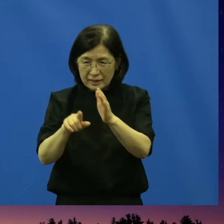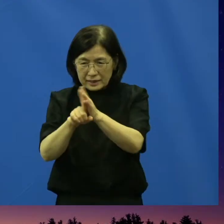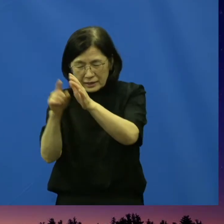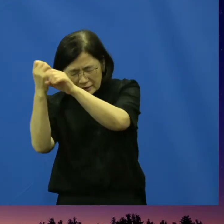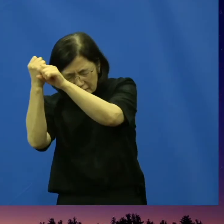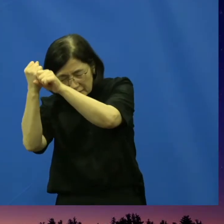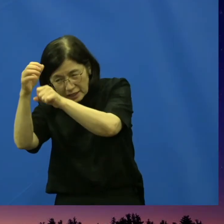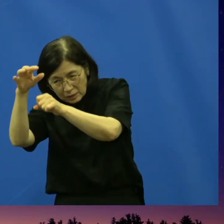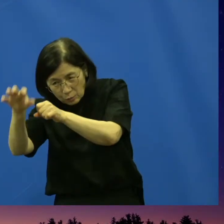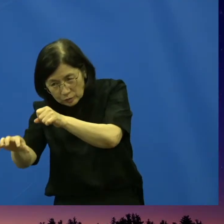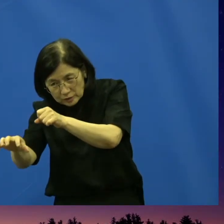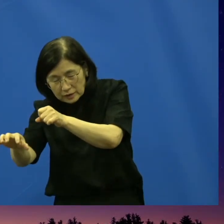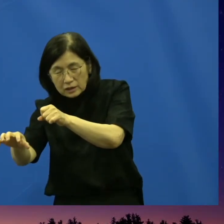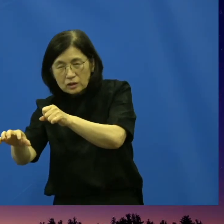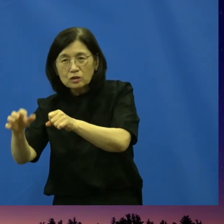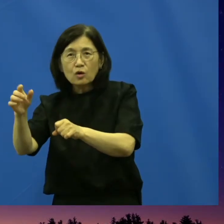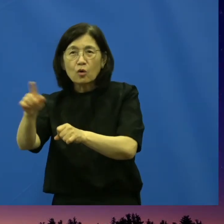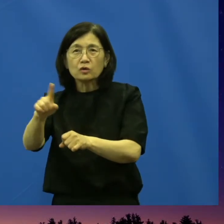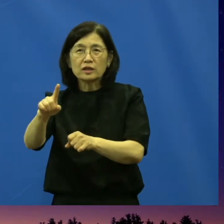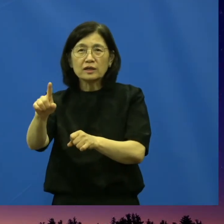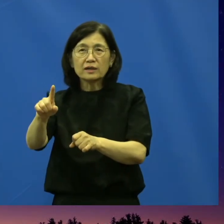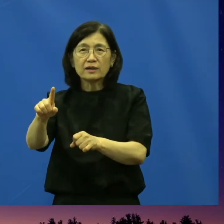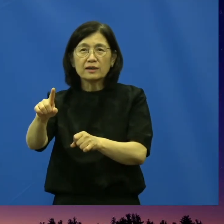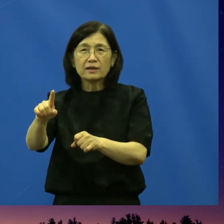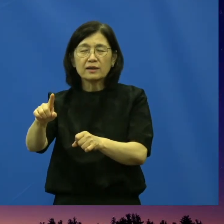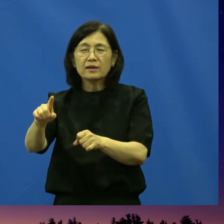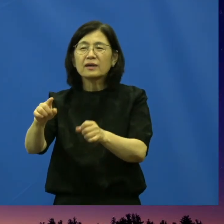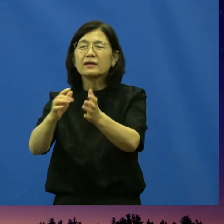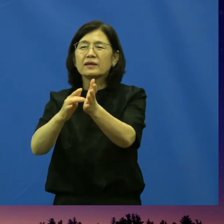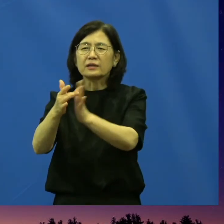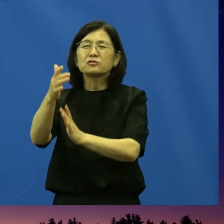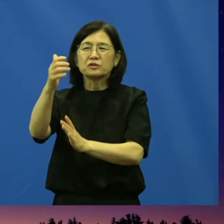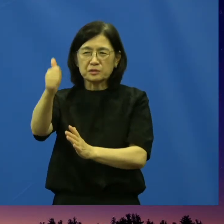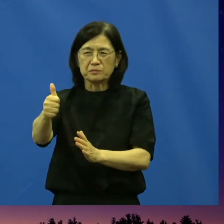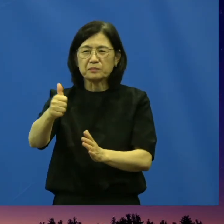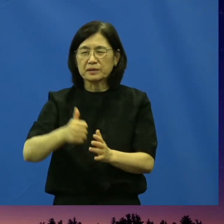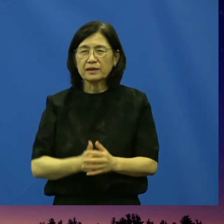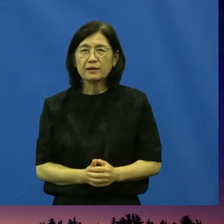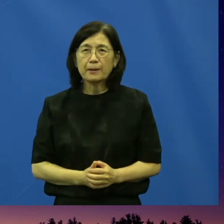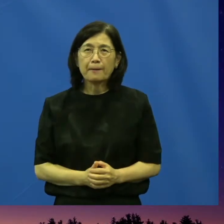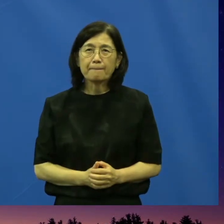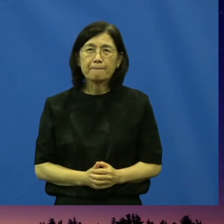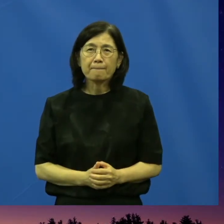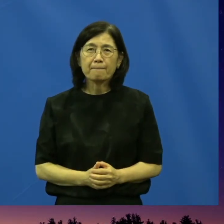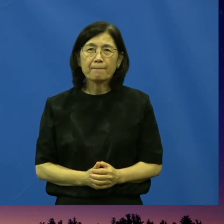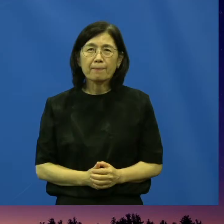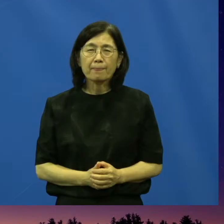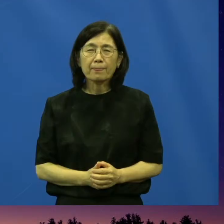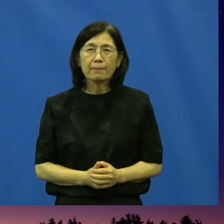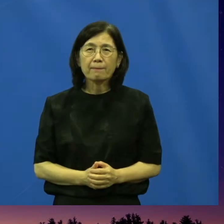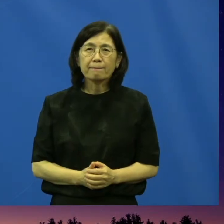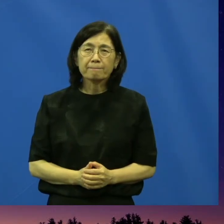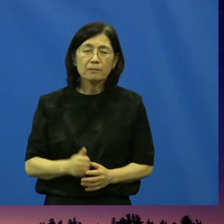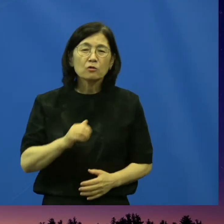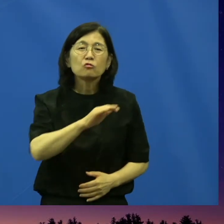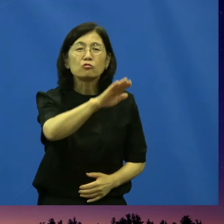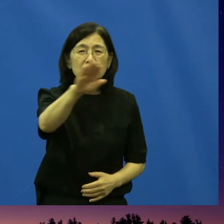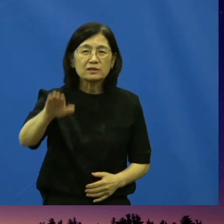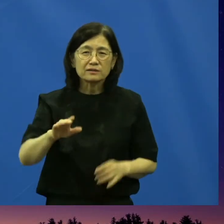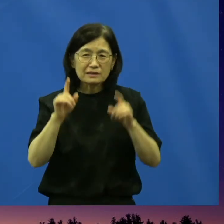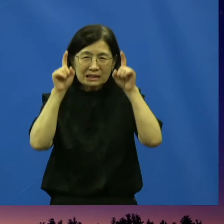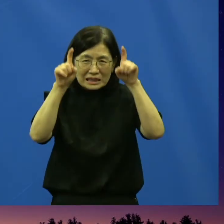여러분, 이 도피성 안에 복음의 내용이 너무 많이 담겨 있어요. 여러분, 양의 특성, 우리는 양과